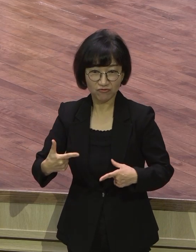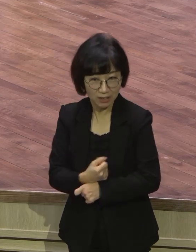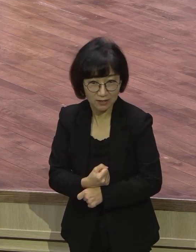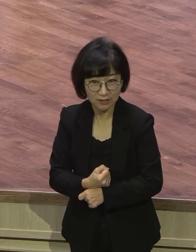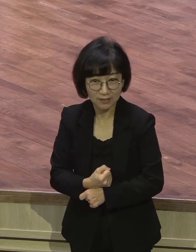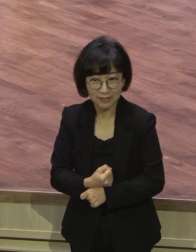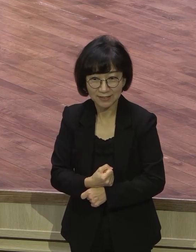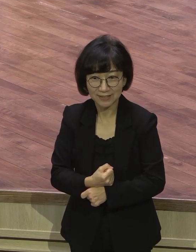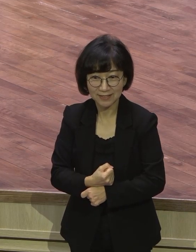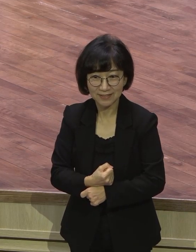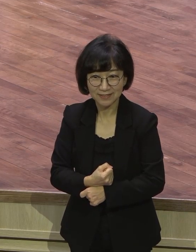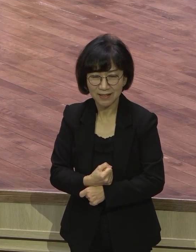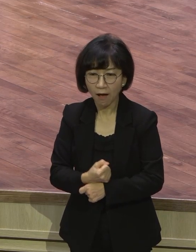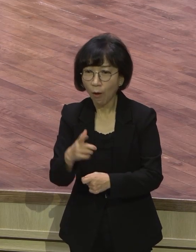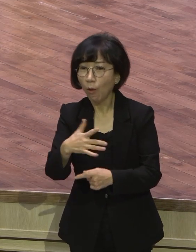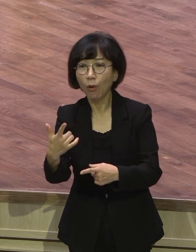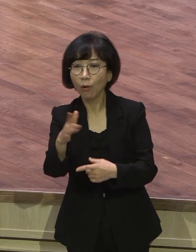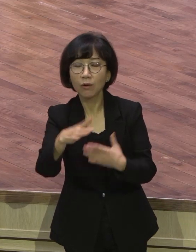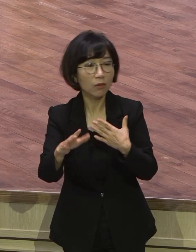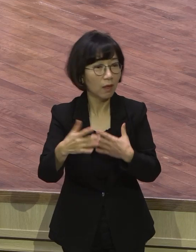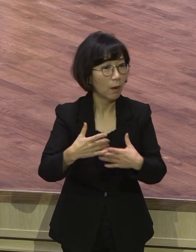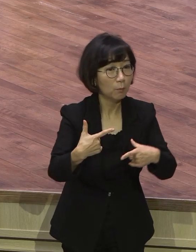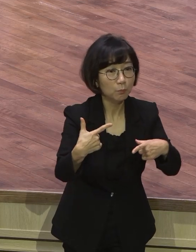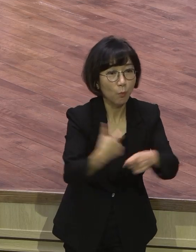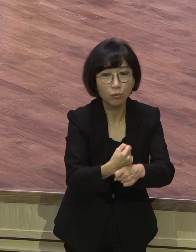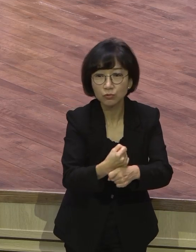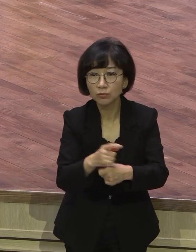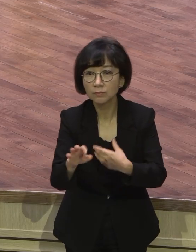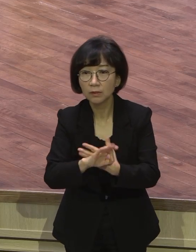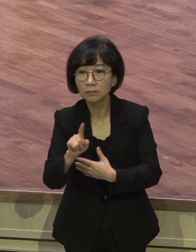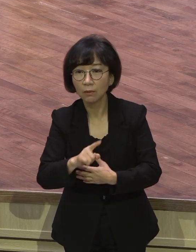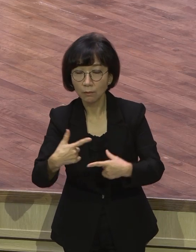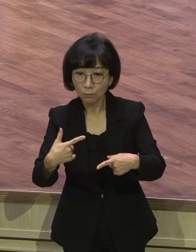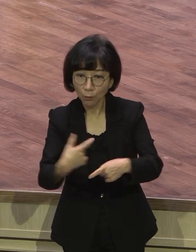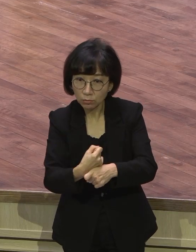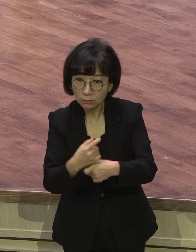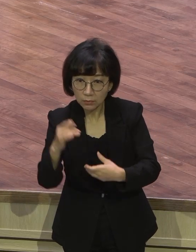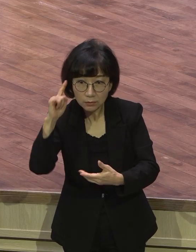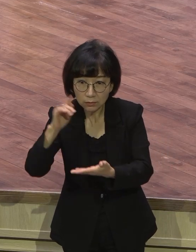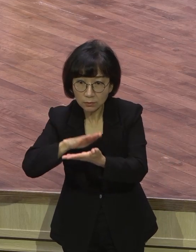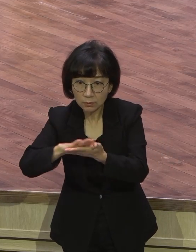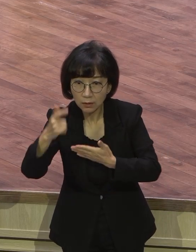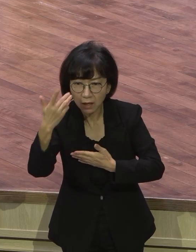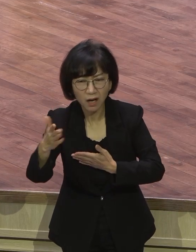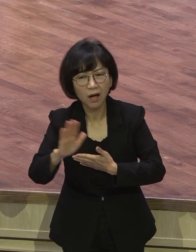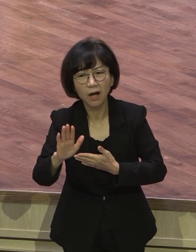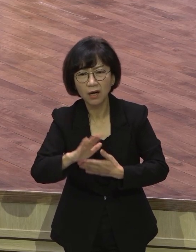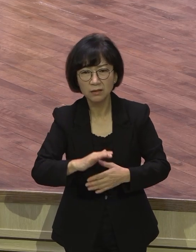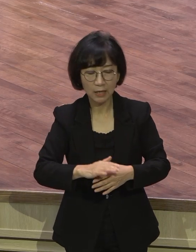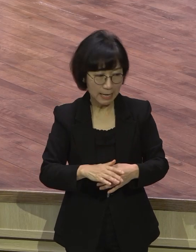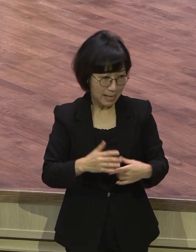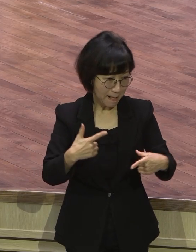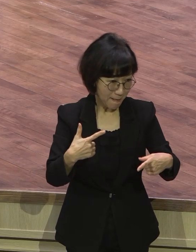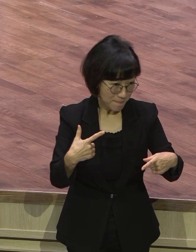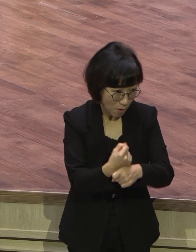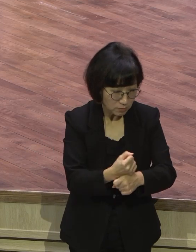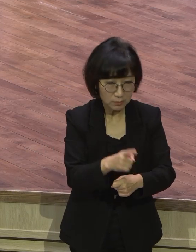그런데 복수의 결과가 어떻습니까? 복수는 복수를 낳고 끊임없이 악순환이 반복되지요.